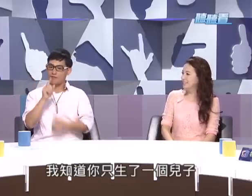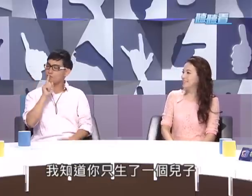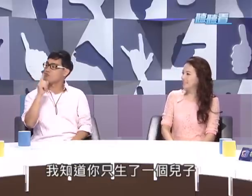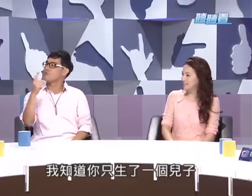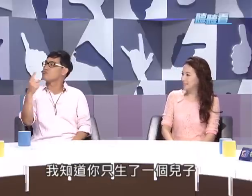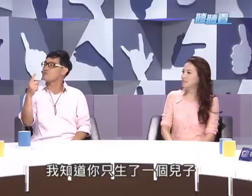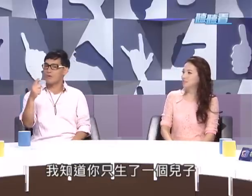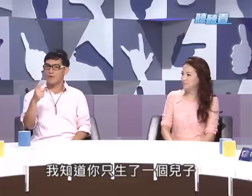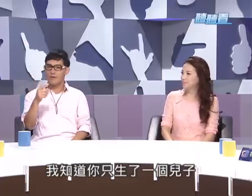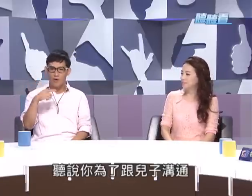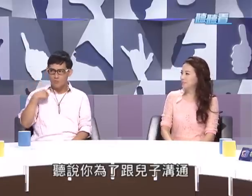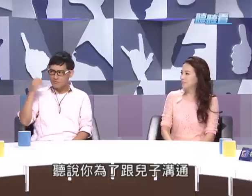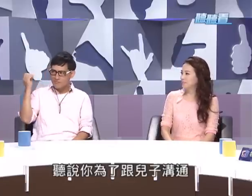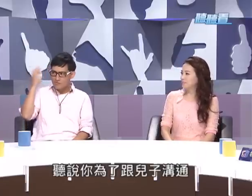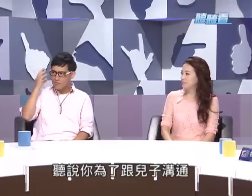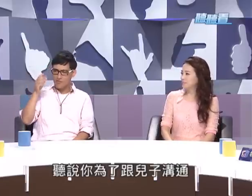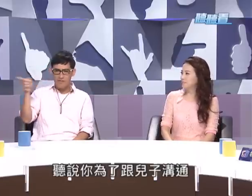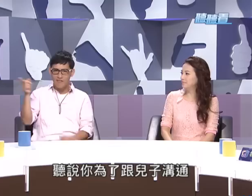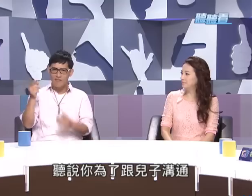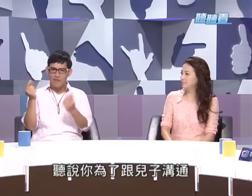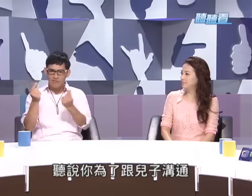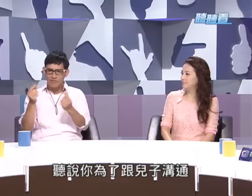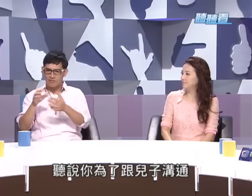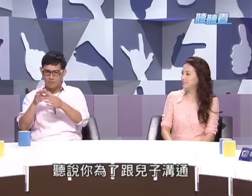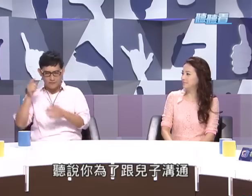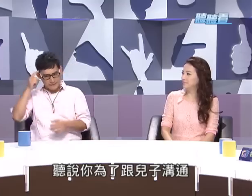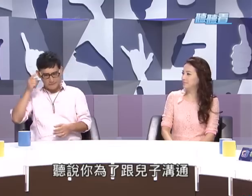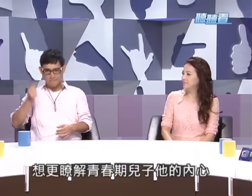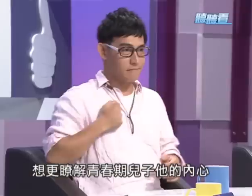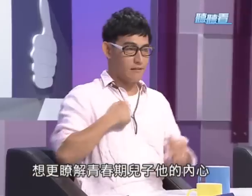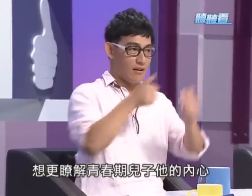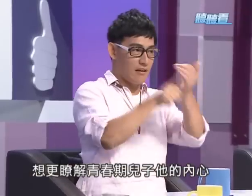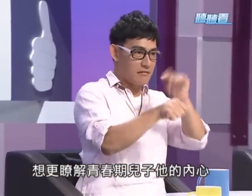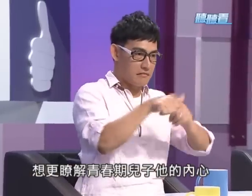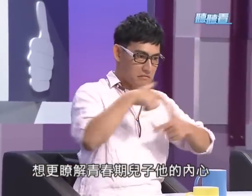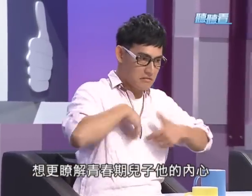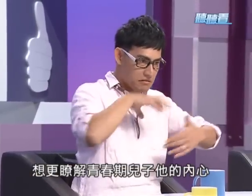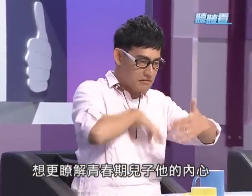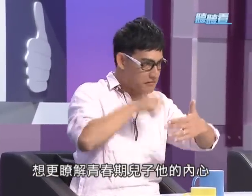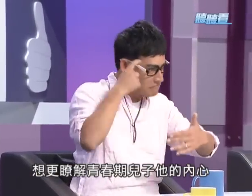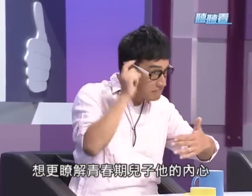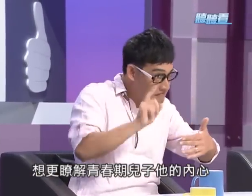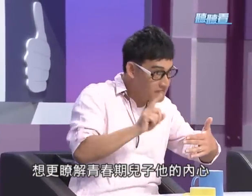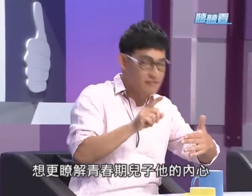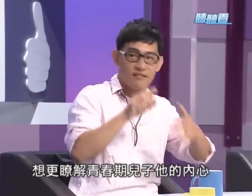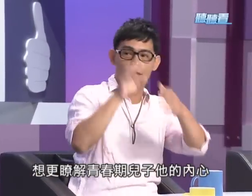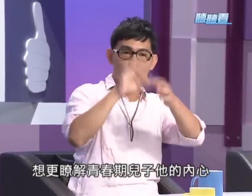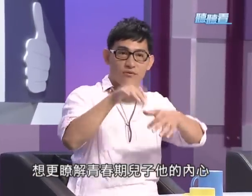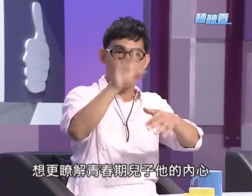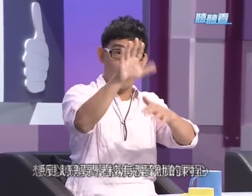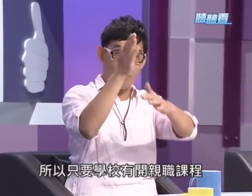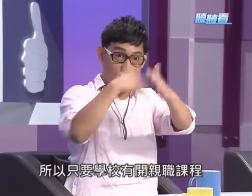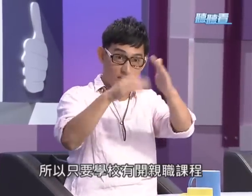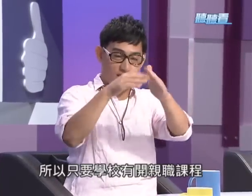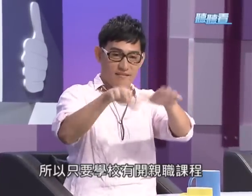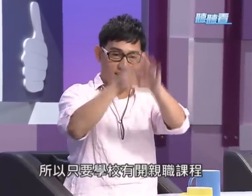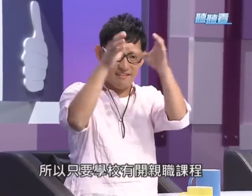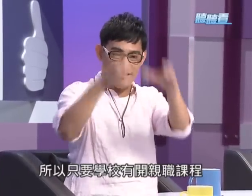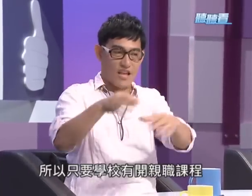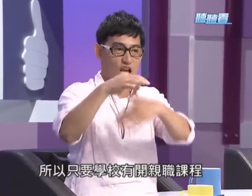个儿子，听说啊，你为了跟儿子沟通，想更了解青春期儿子他的内心，所以只要学校